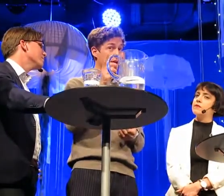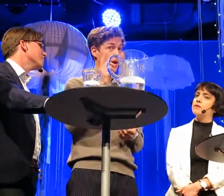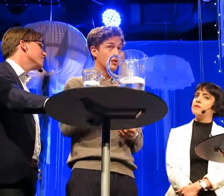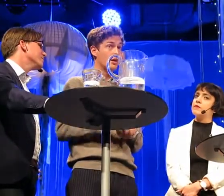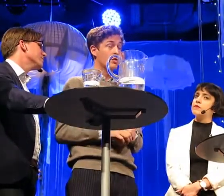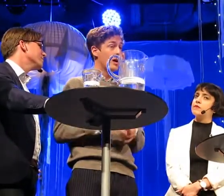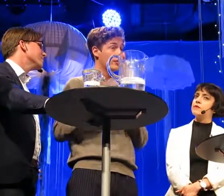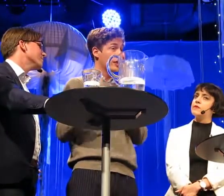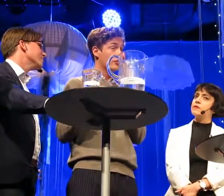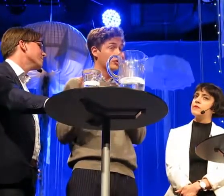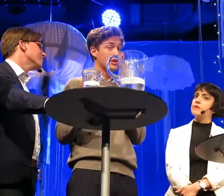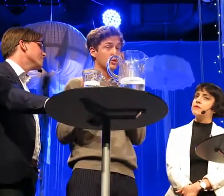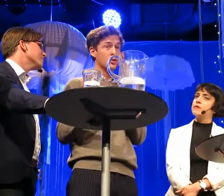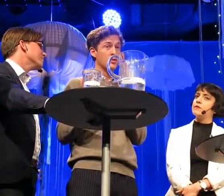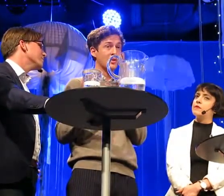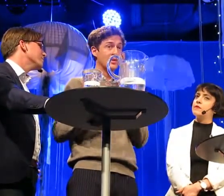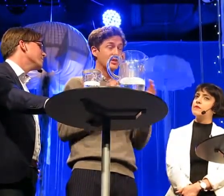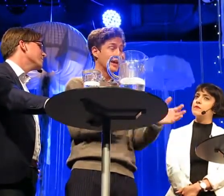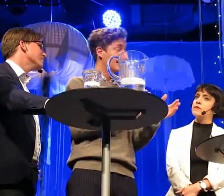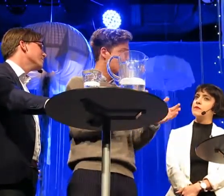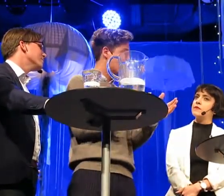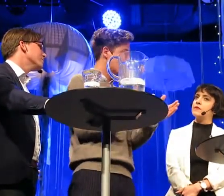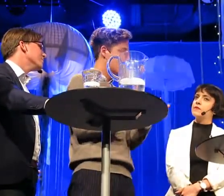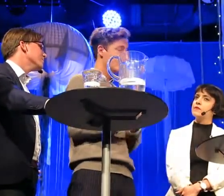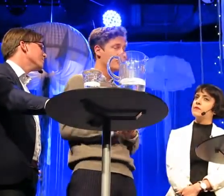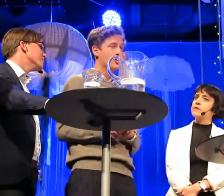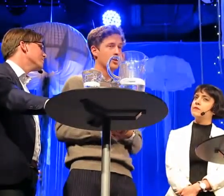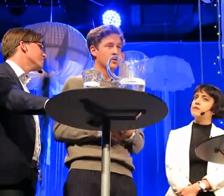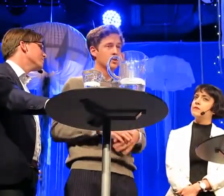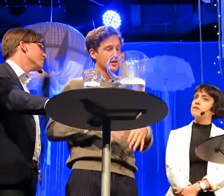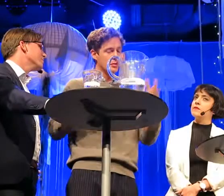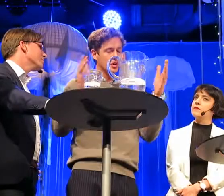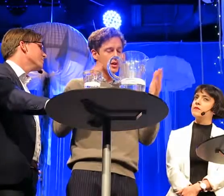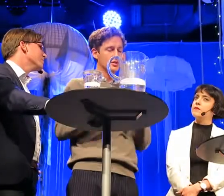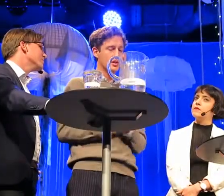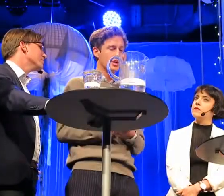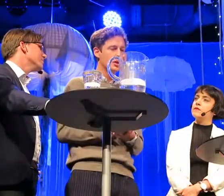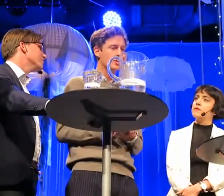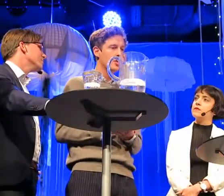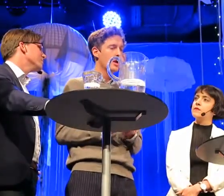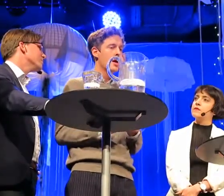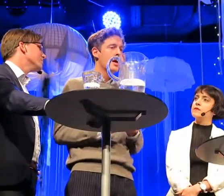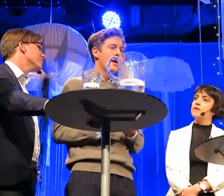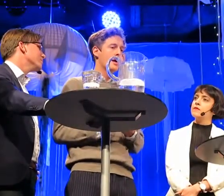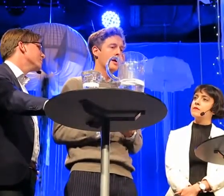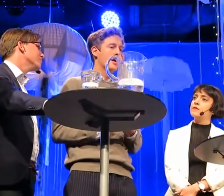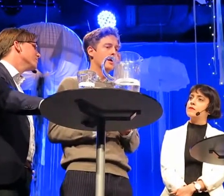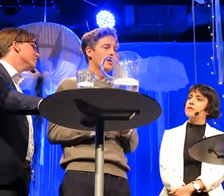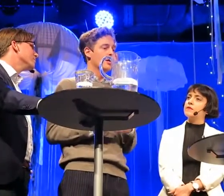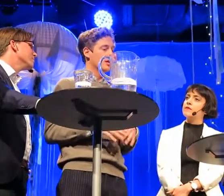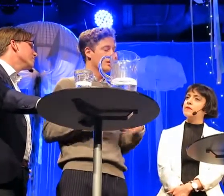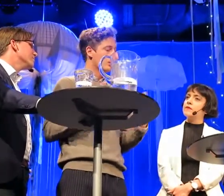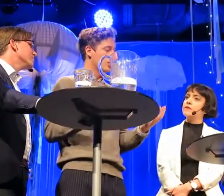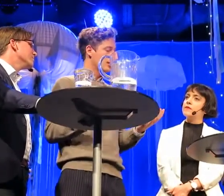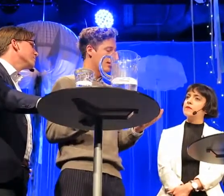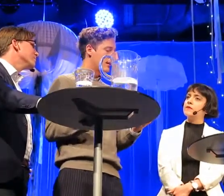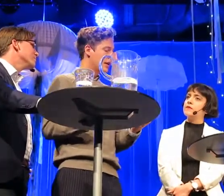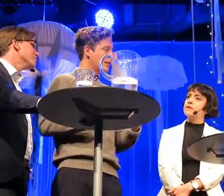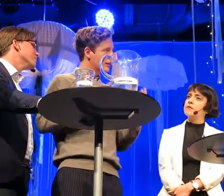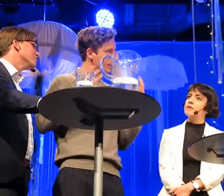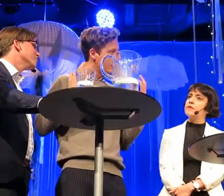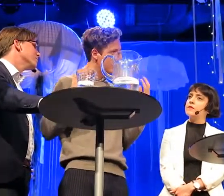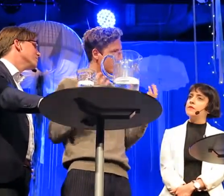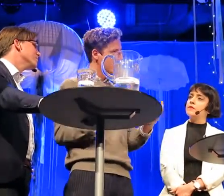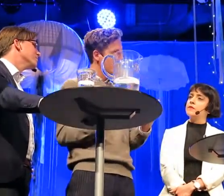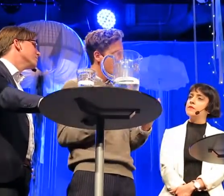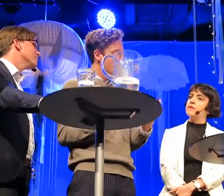skatteväxling. Men det viktiga är ju att då använder vi också det utrymmet till att sänka skatterna på jobb och företag, det är inte bara skattehöjning så. Så att jag